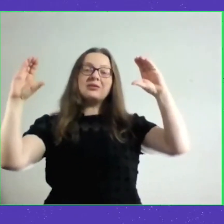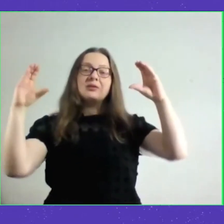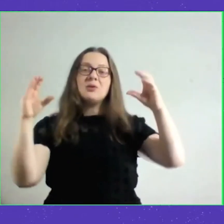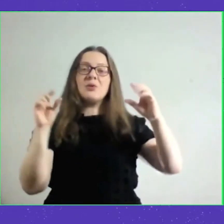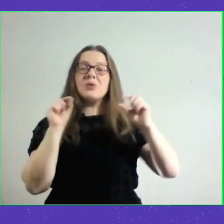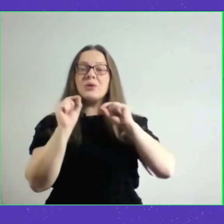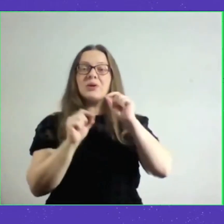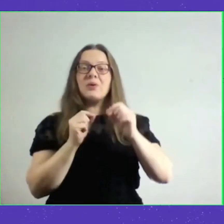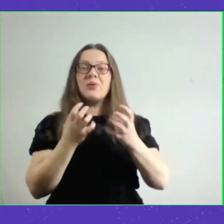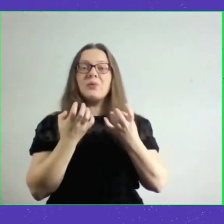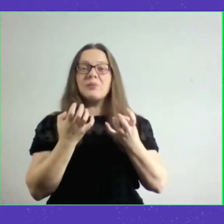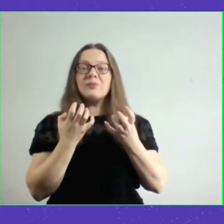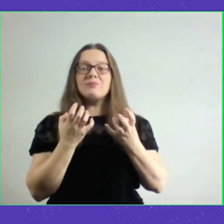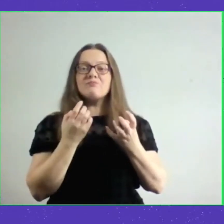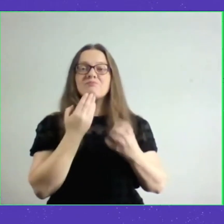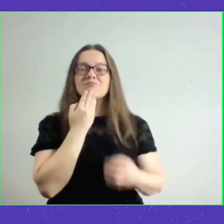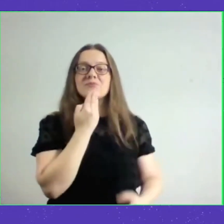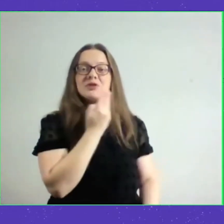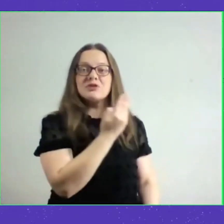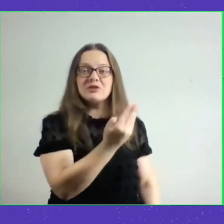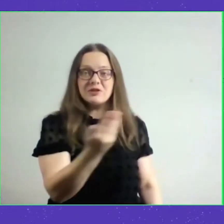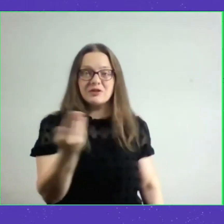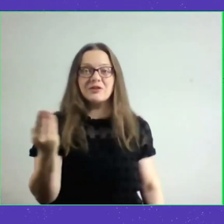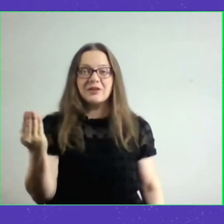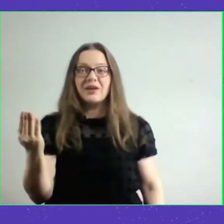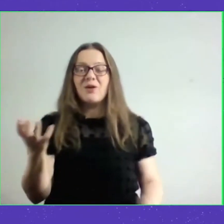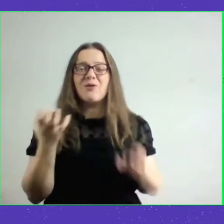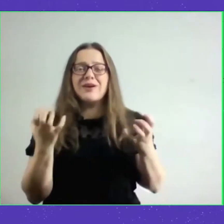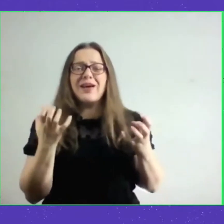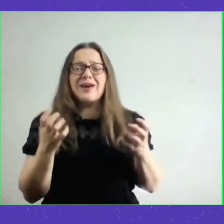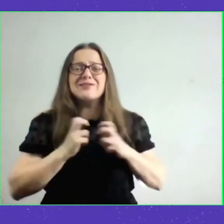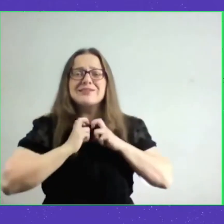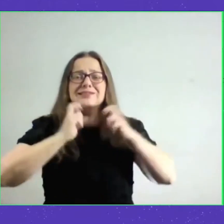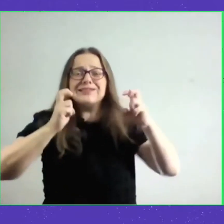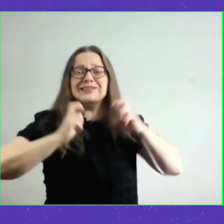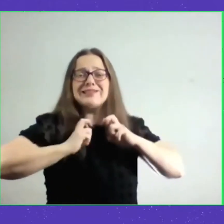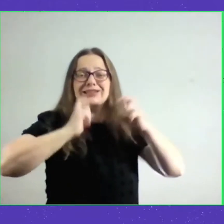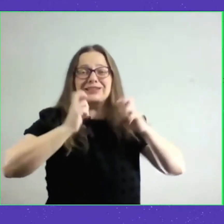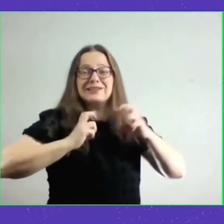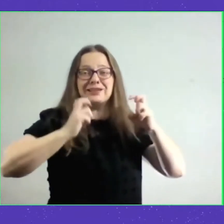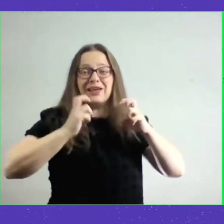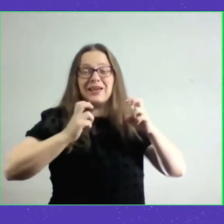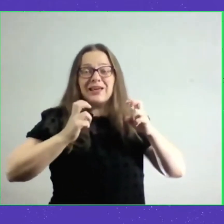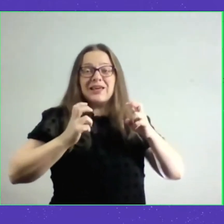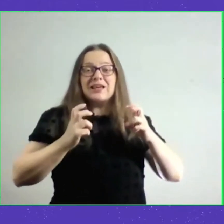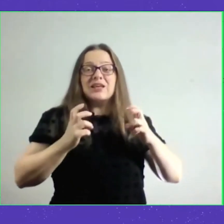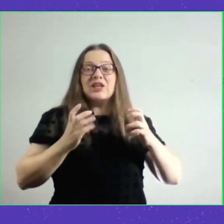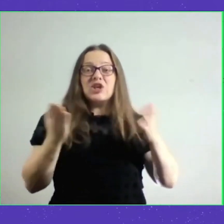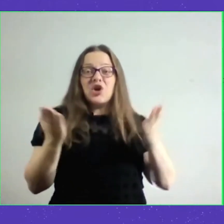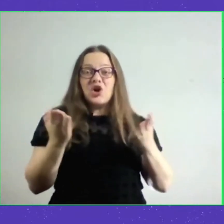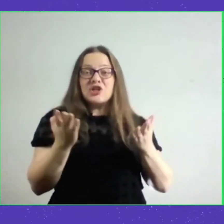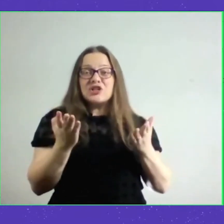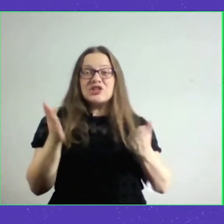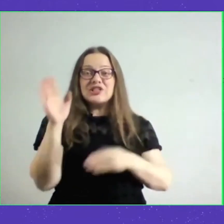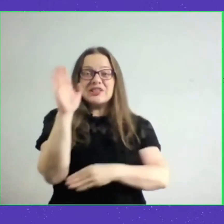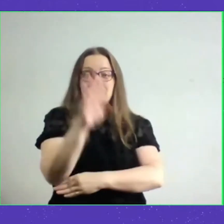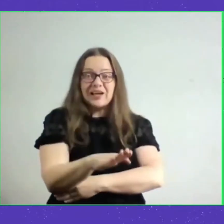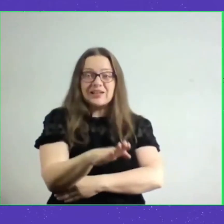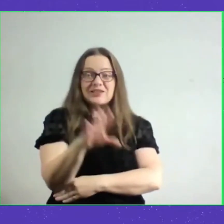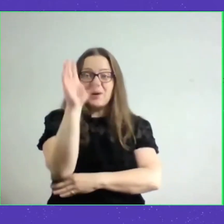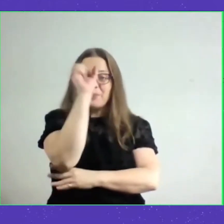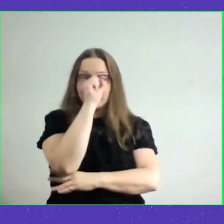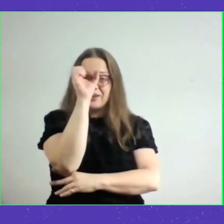ajudar, com aquele grito de guerra que foi dado hoje à tarde. Porque, irmãos, essa palavra não é para